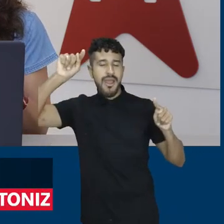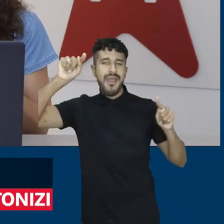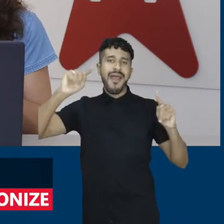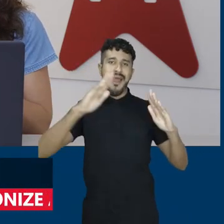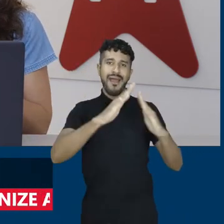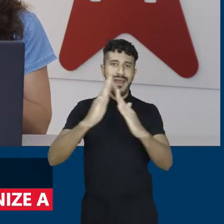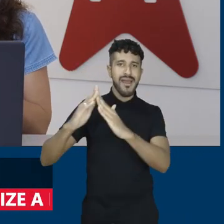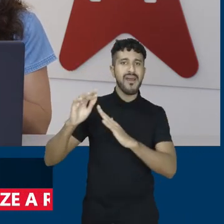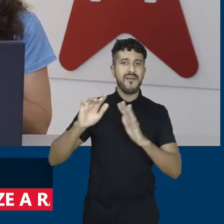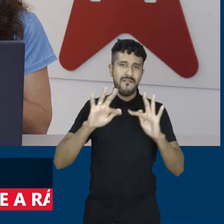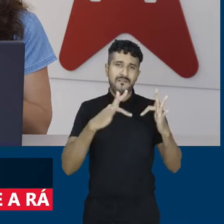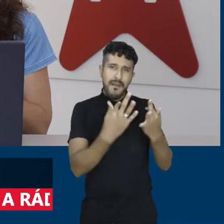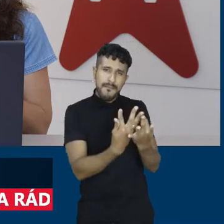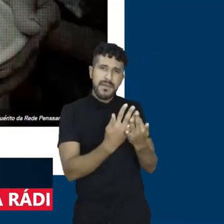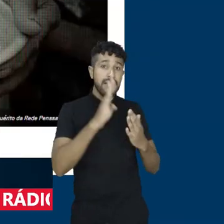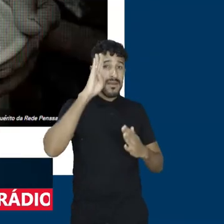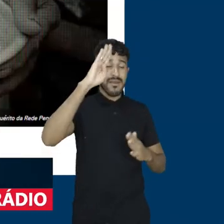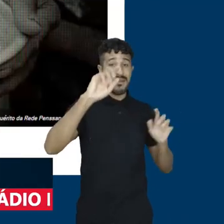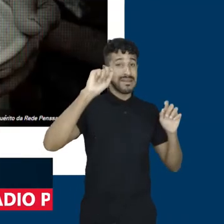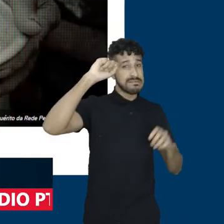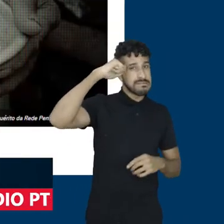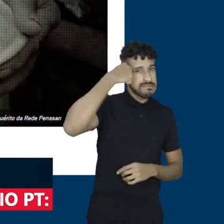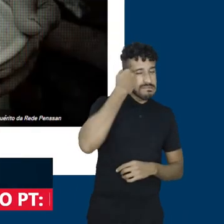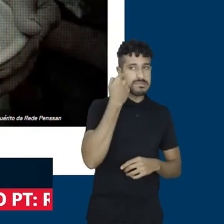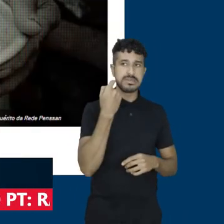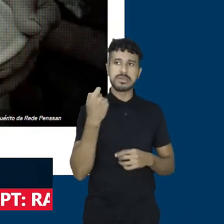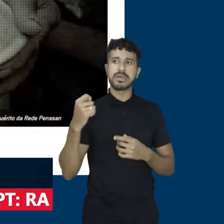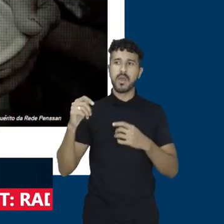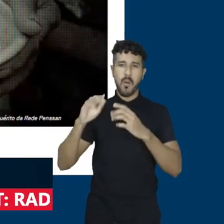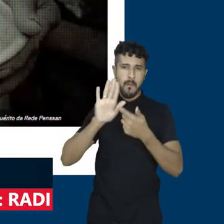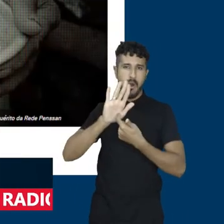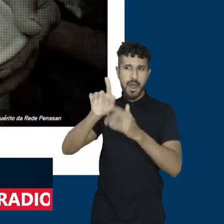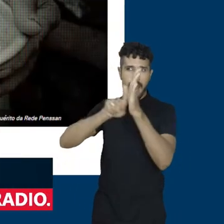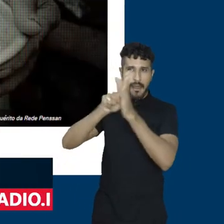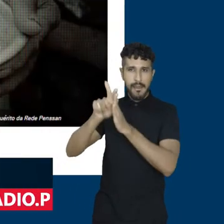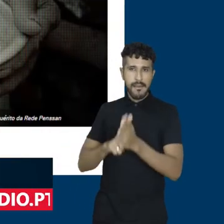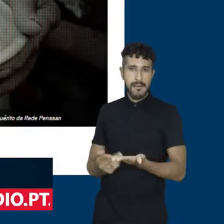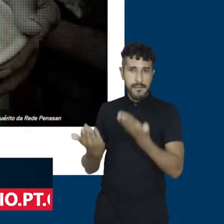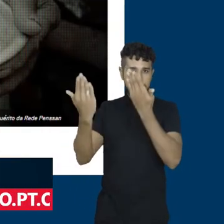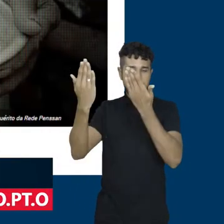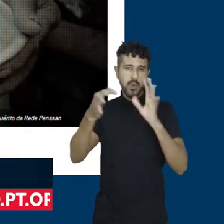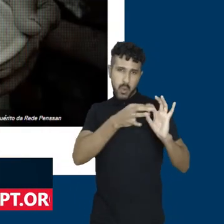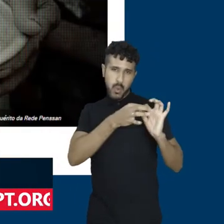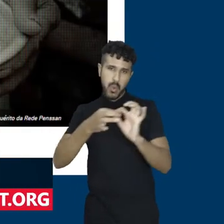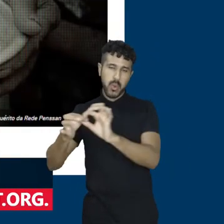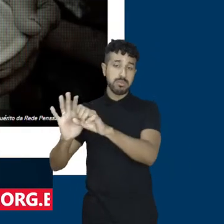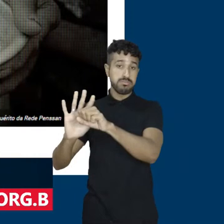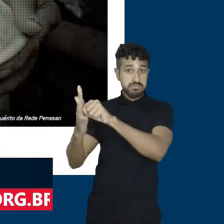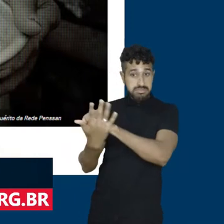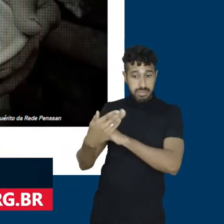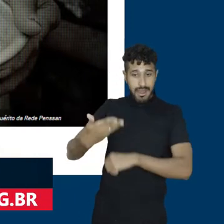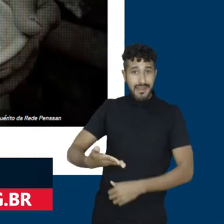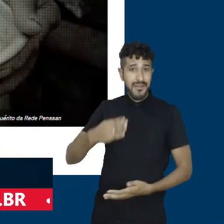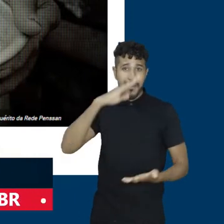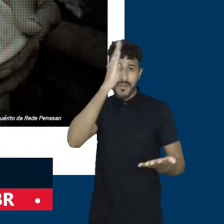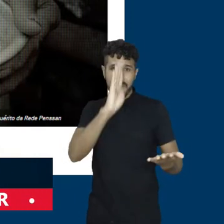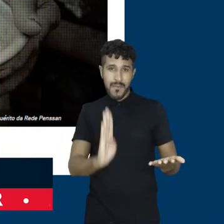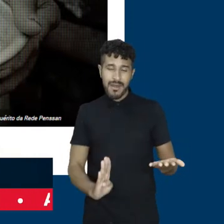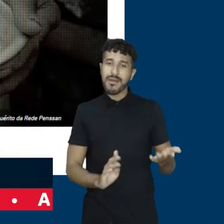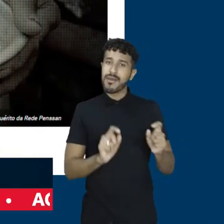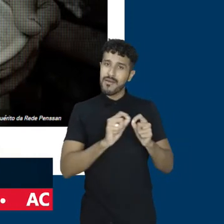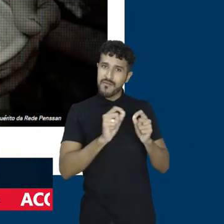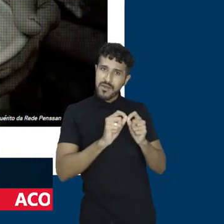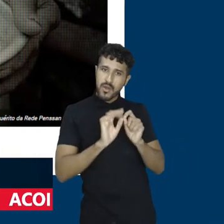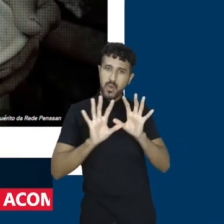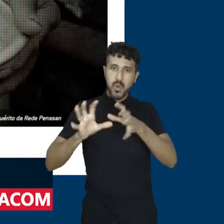que mostra o segundo inquérito nacional sobre insegurança alimentar no contexto da pandemia da Covid-19 no Brasil, elaborado